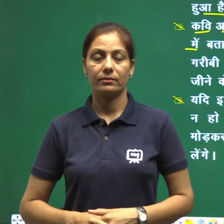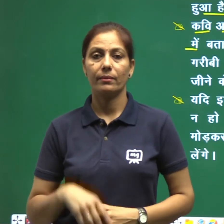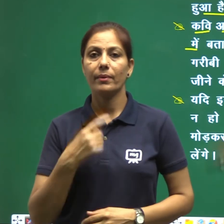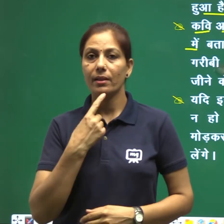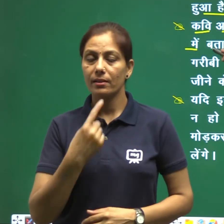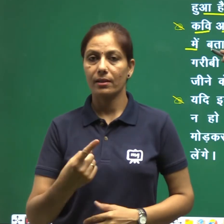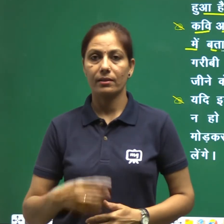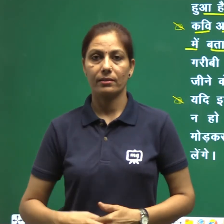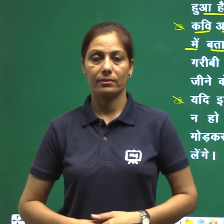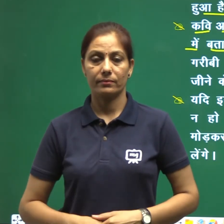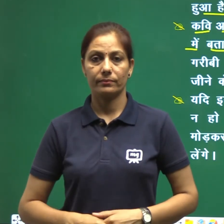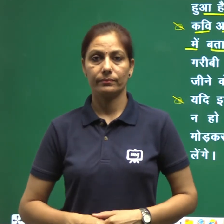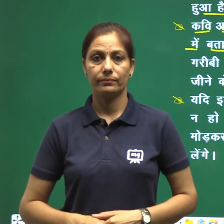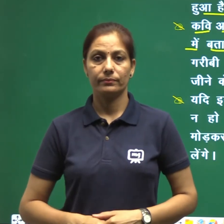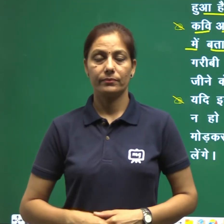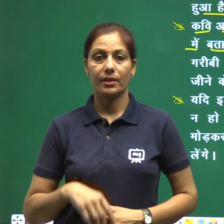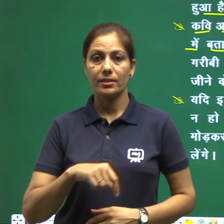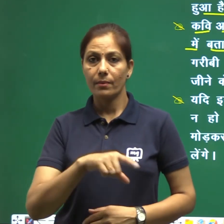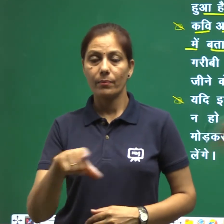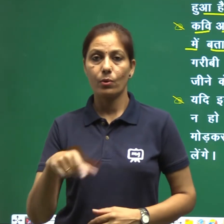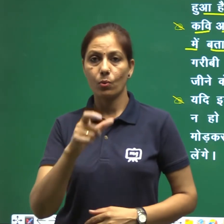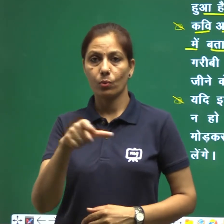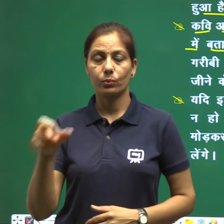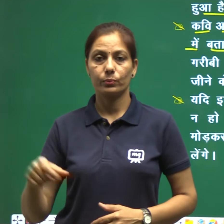बताता है कि ये लोग